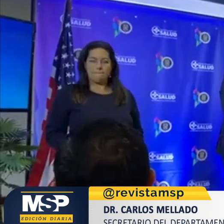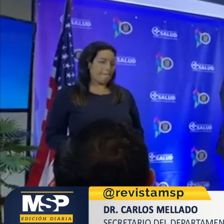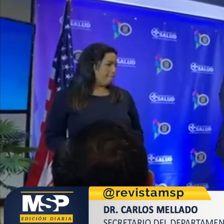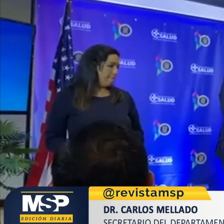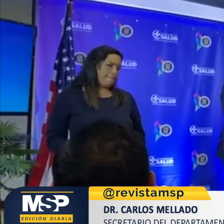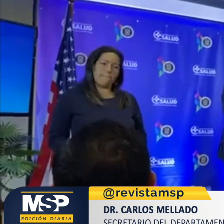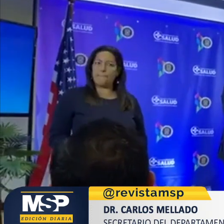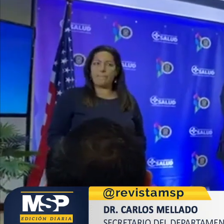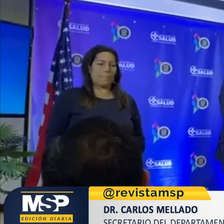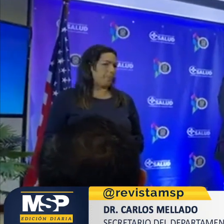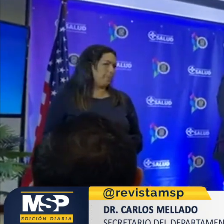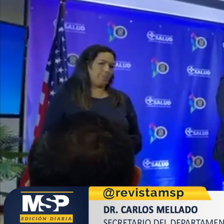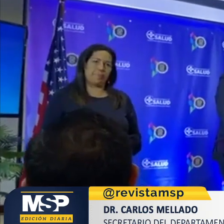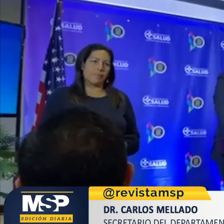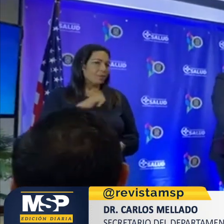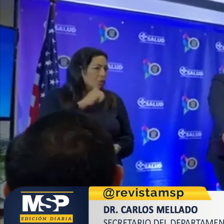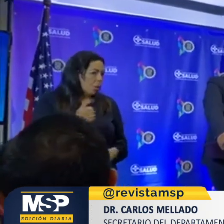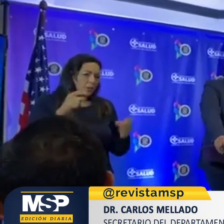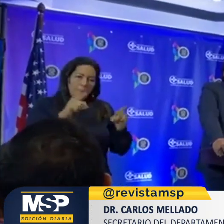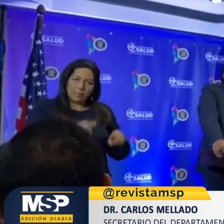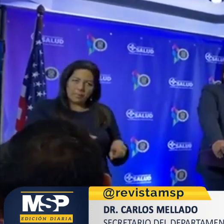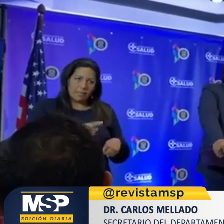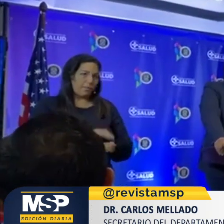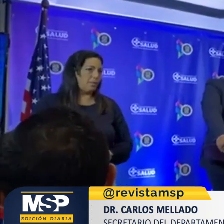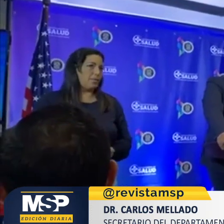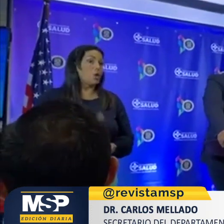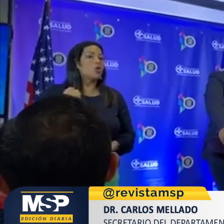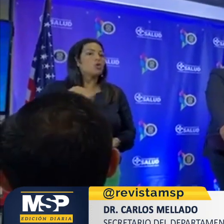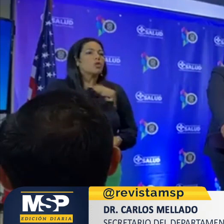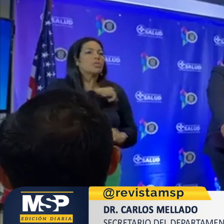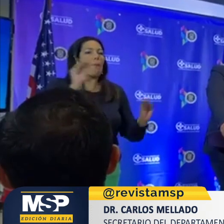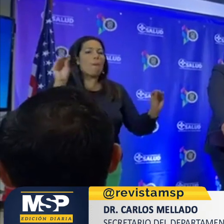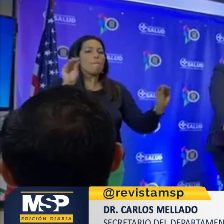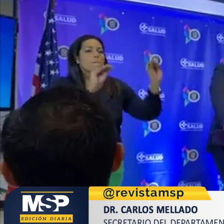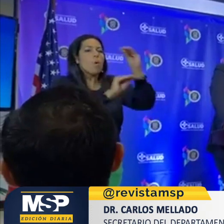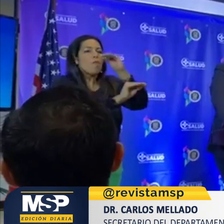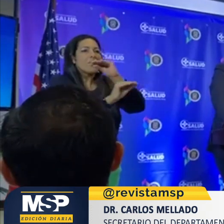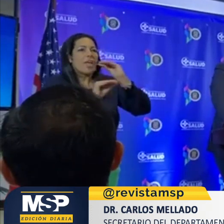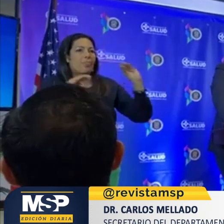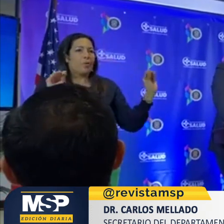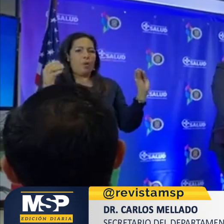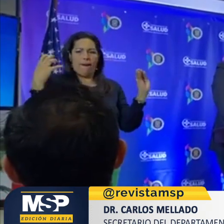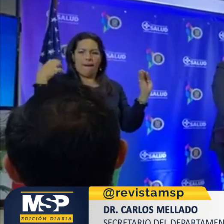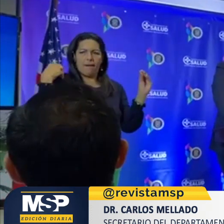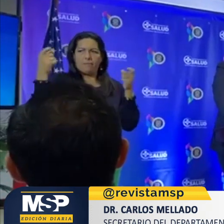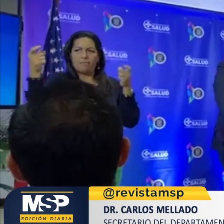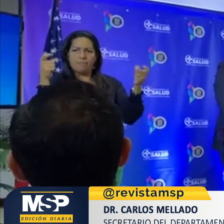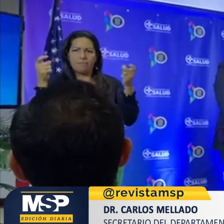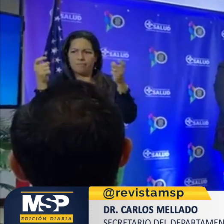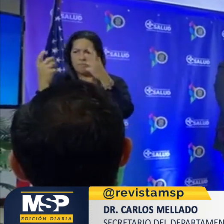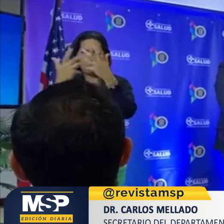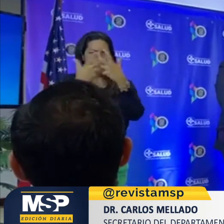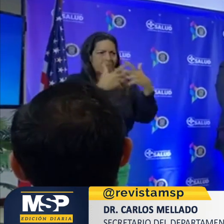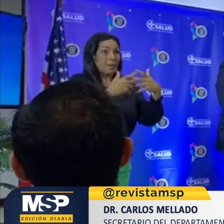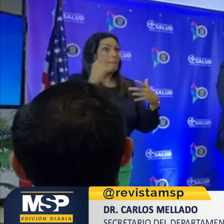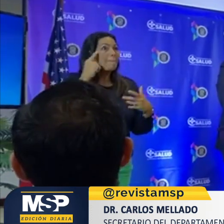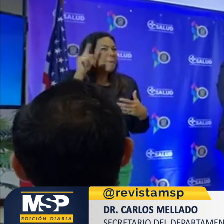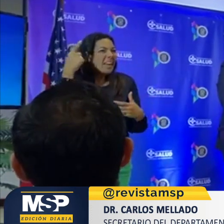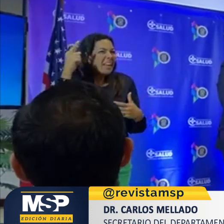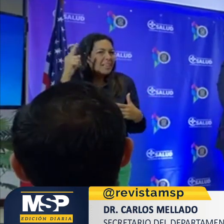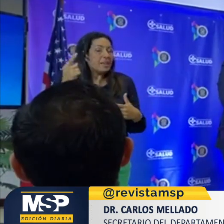absolutamente nada. Aquí lo que se está haciendo es una estructura gerencial para poder optimizar los